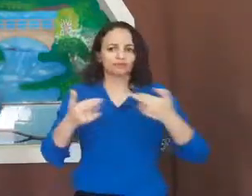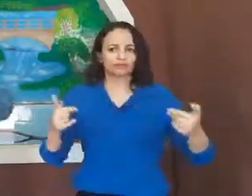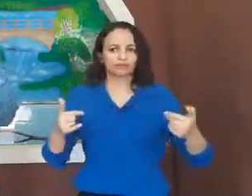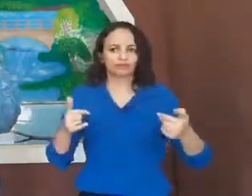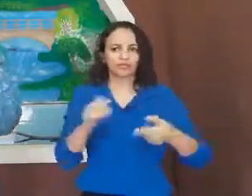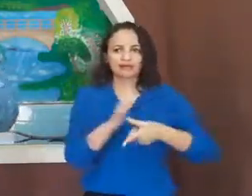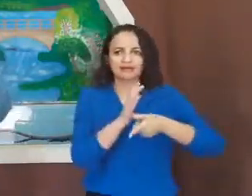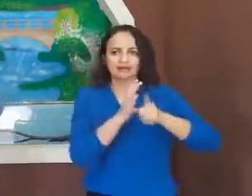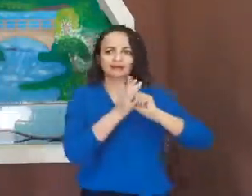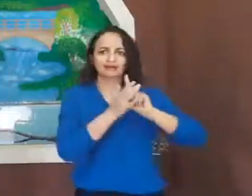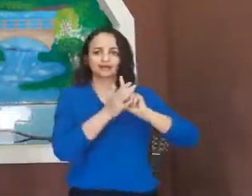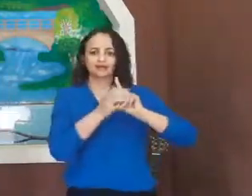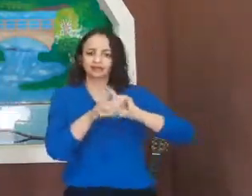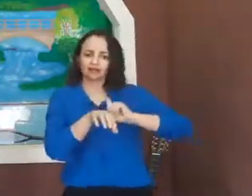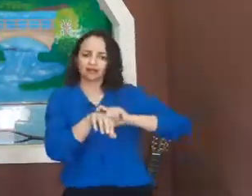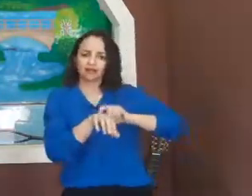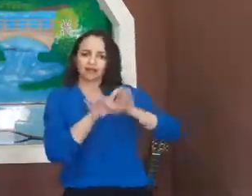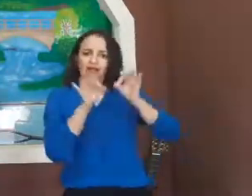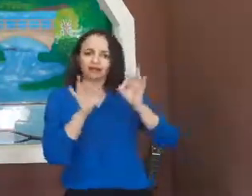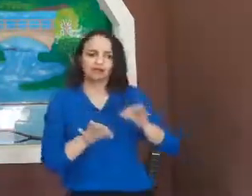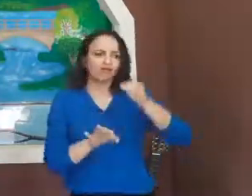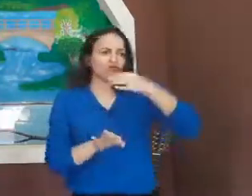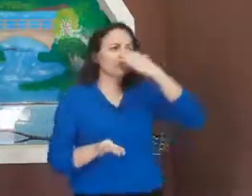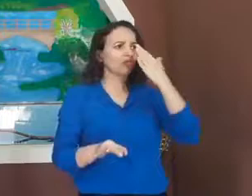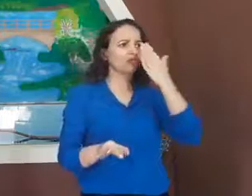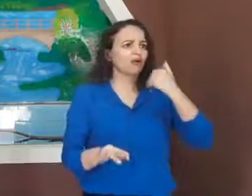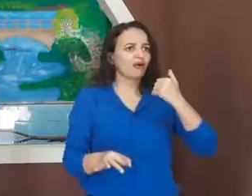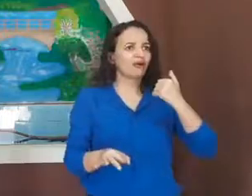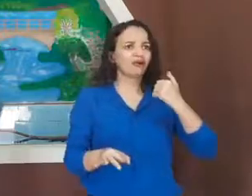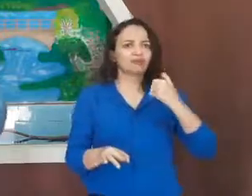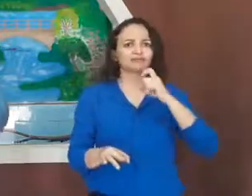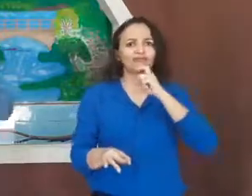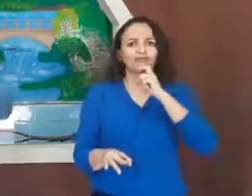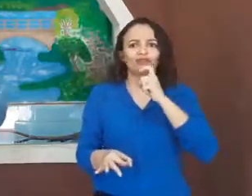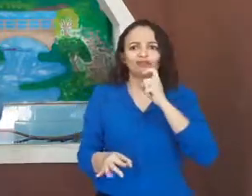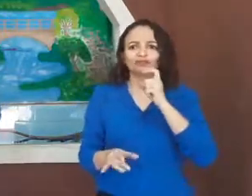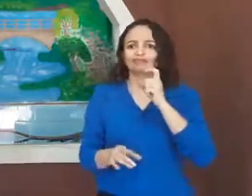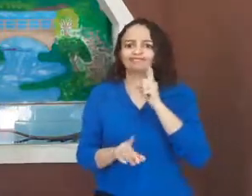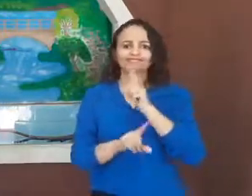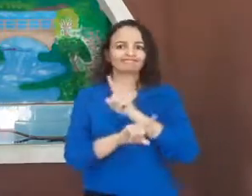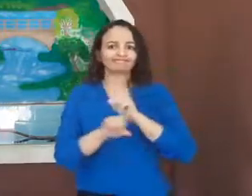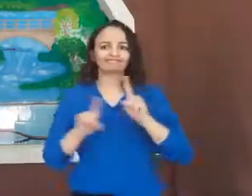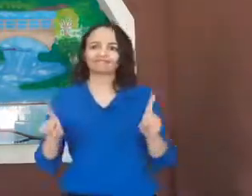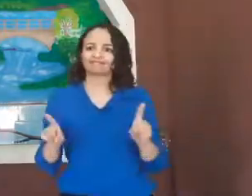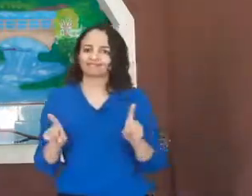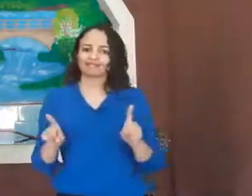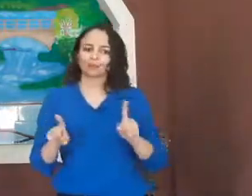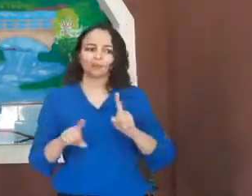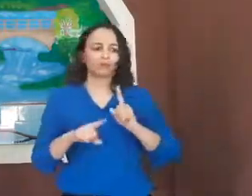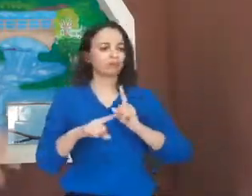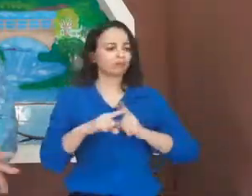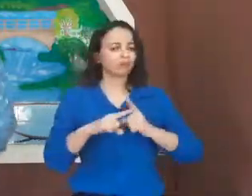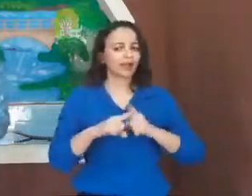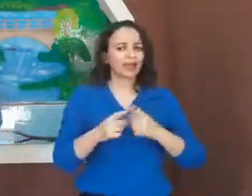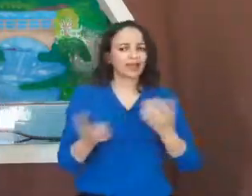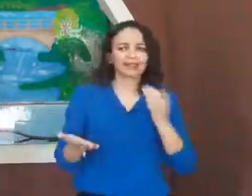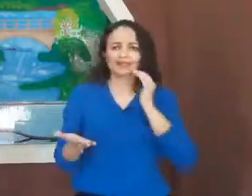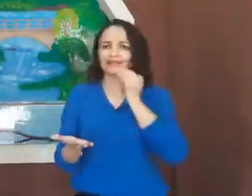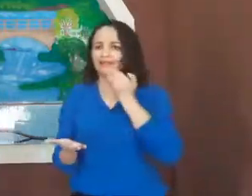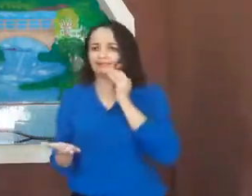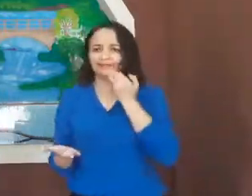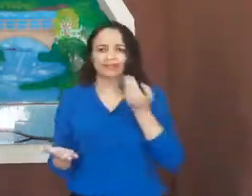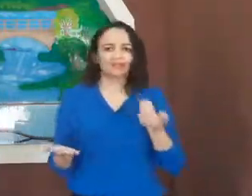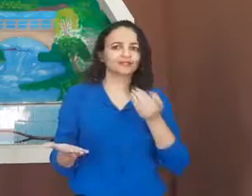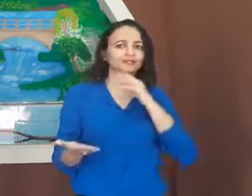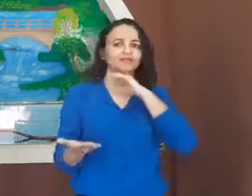época. Não podemos plantar algo fora do tempo, porque não dá certo ou vai sair